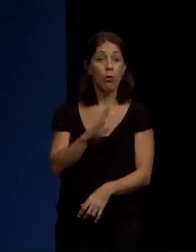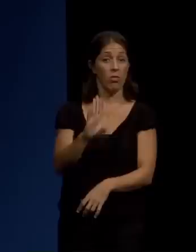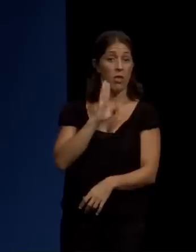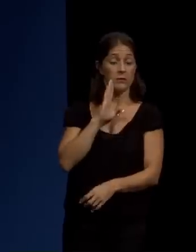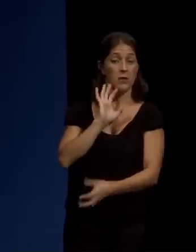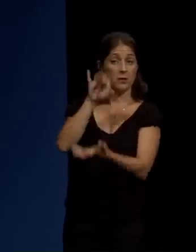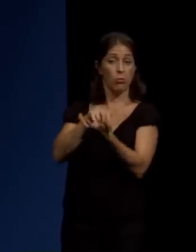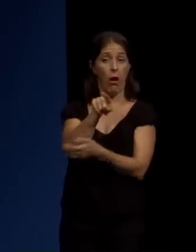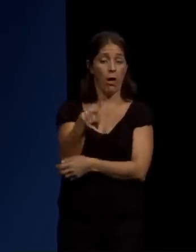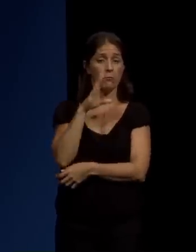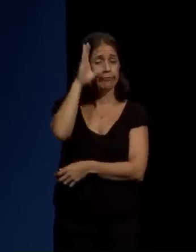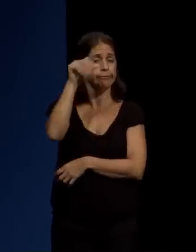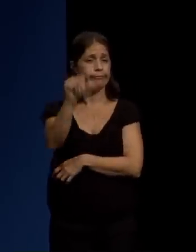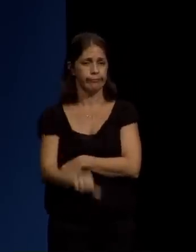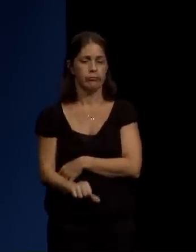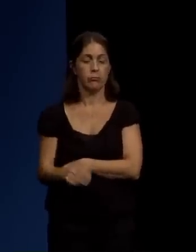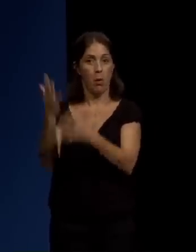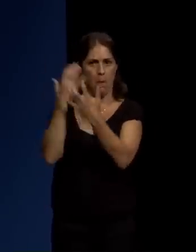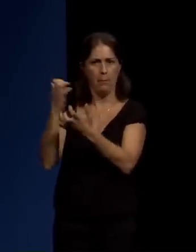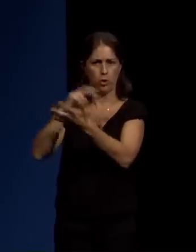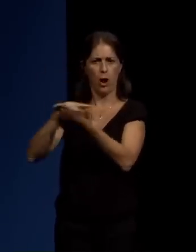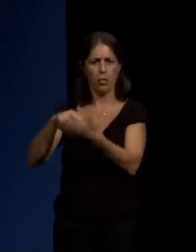nas institucións no Parlamento de Galicia.